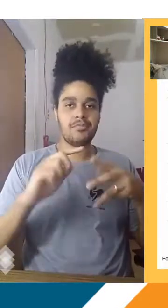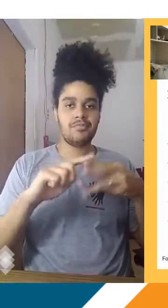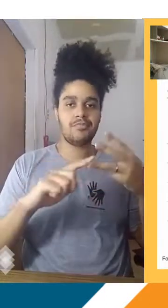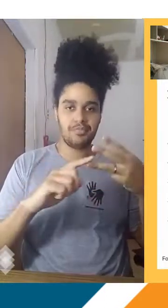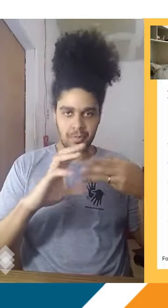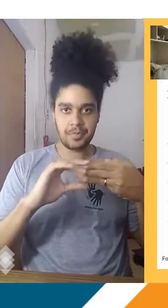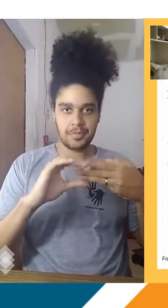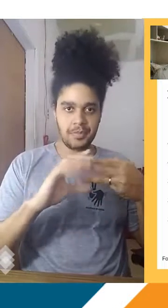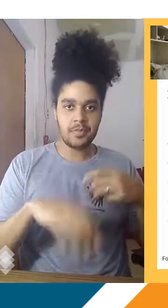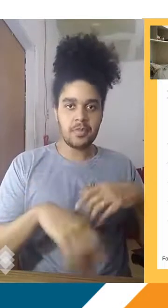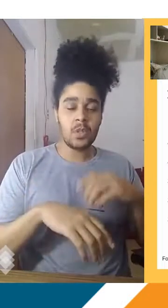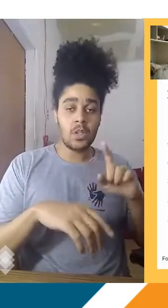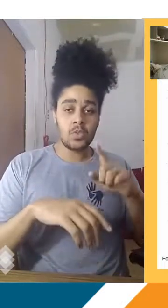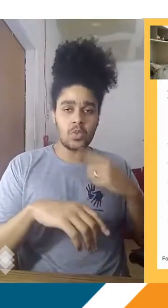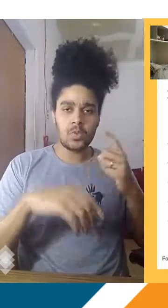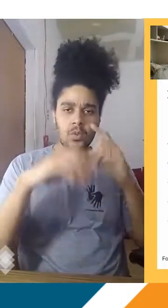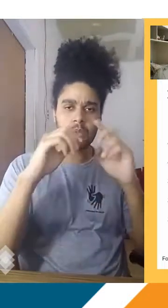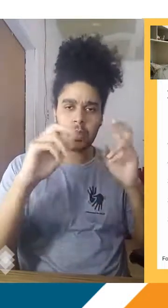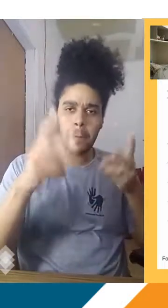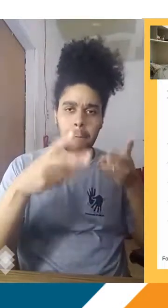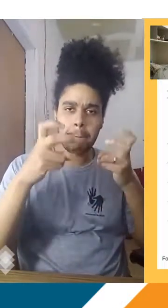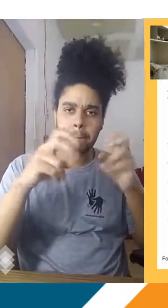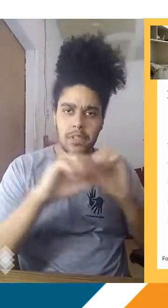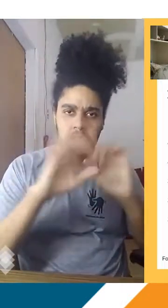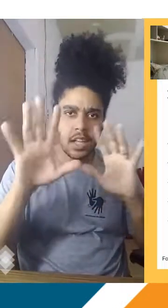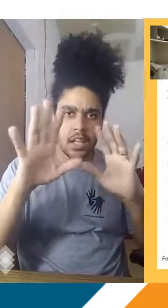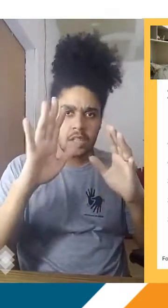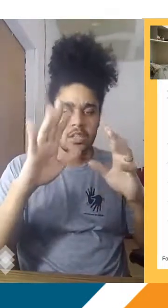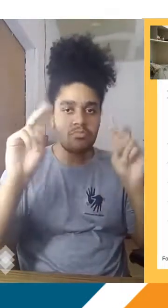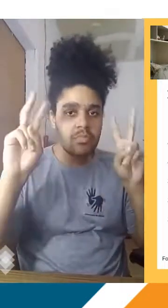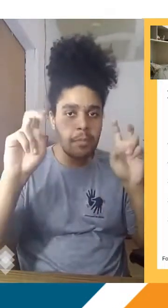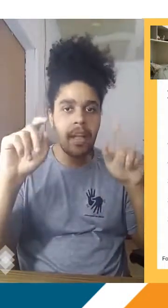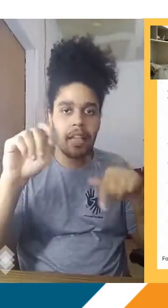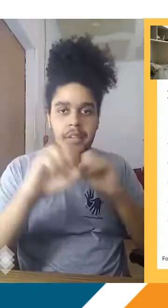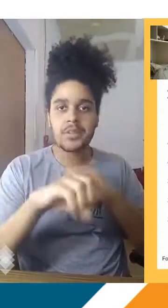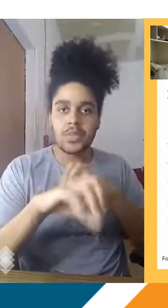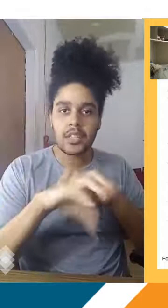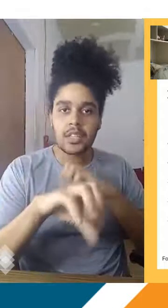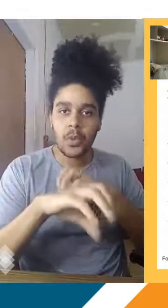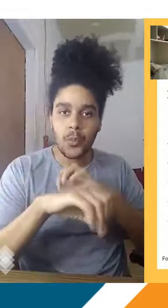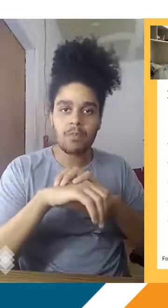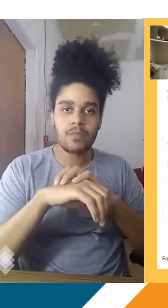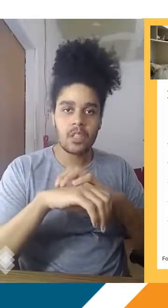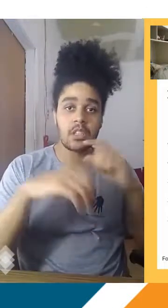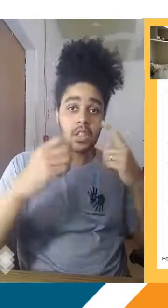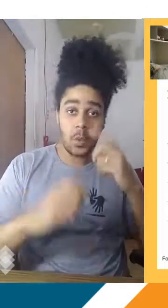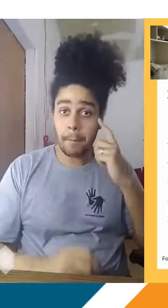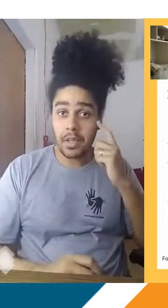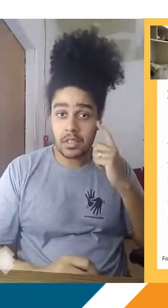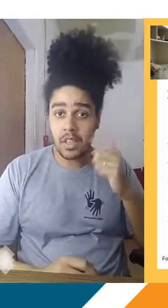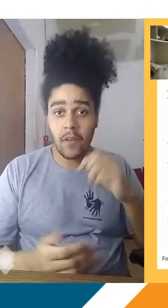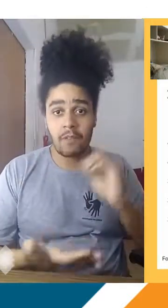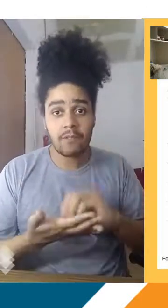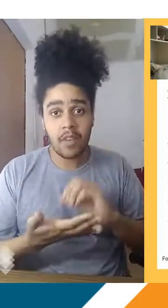critérios. E aqui nós percebemos claramente que o eixo temático é educação. Então está se